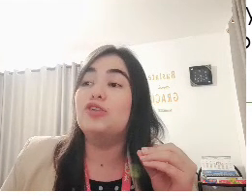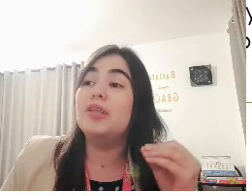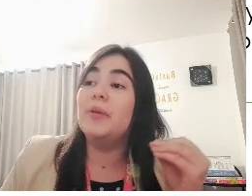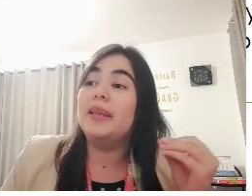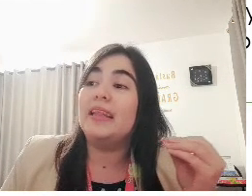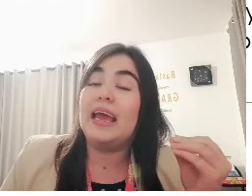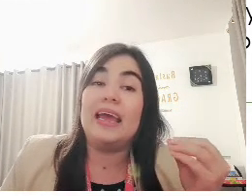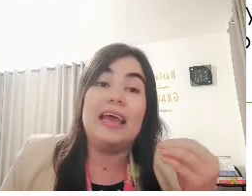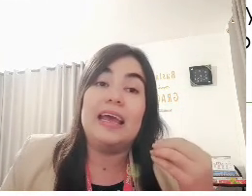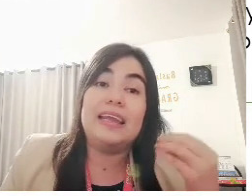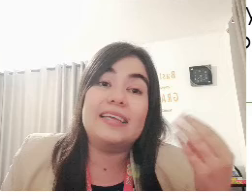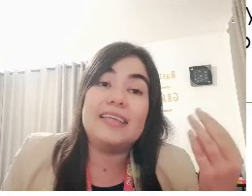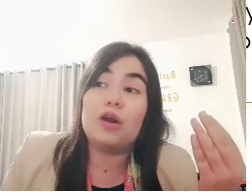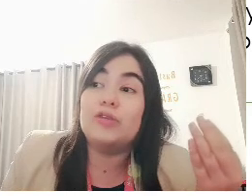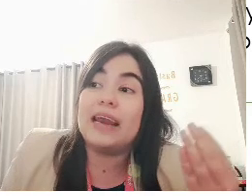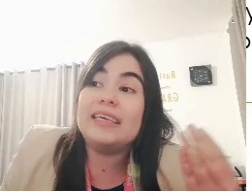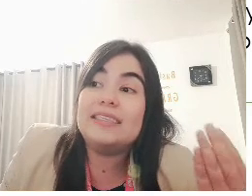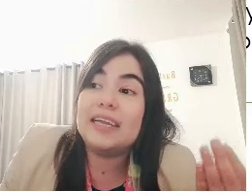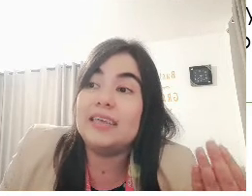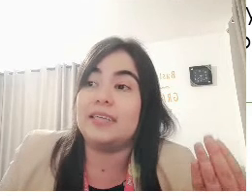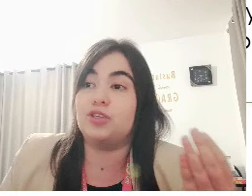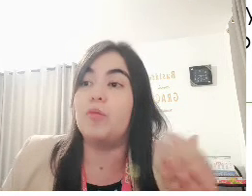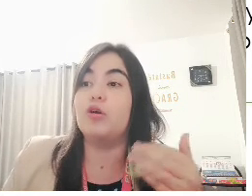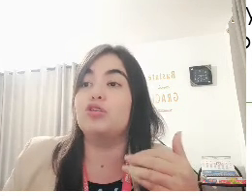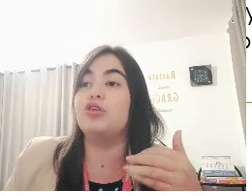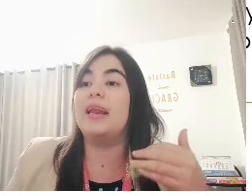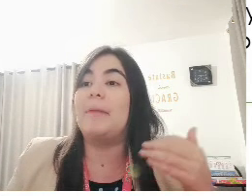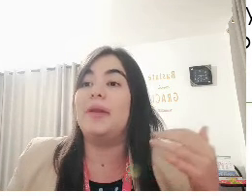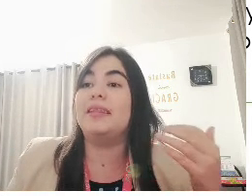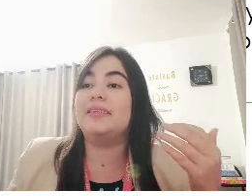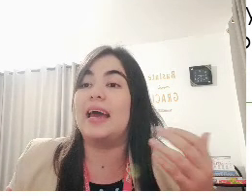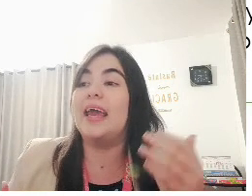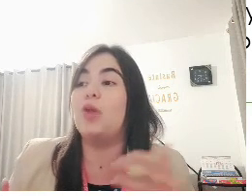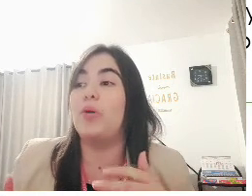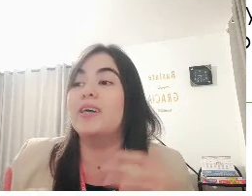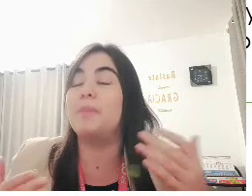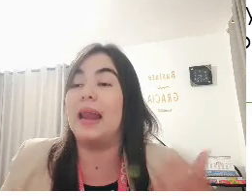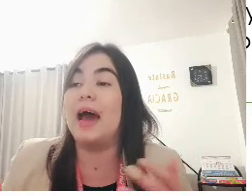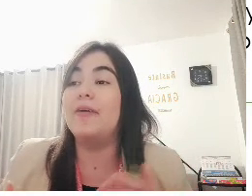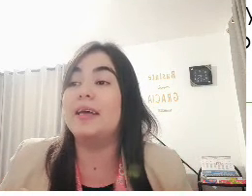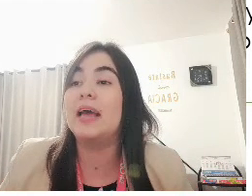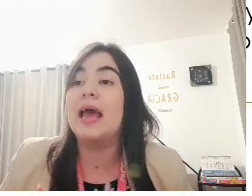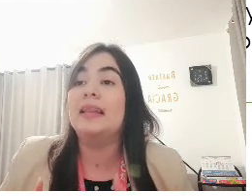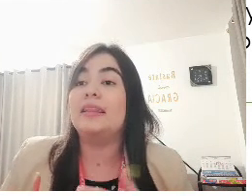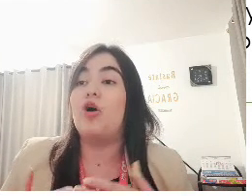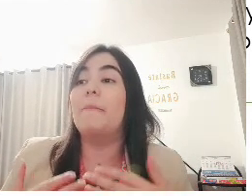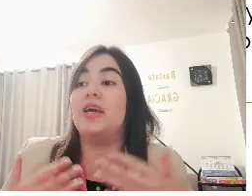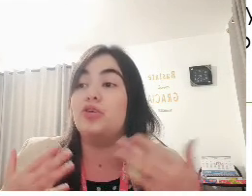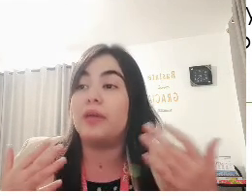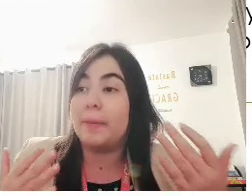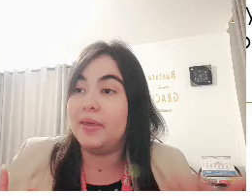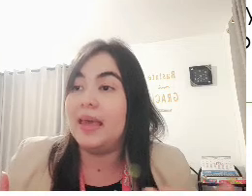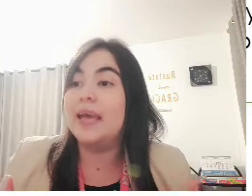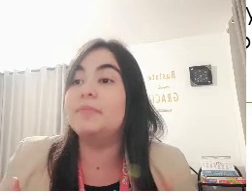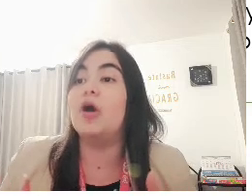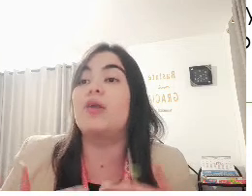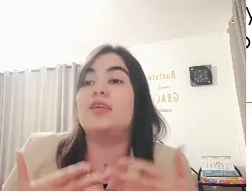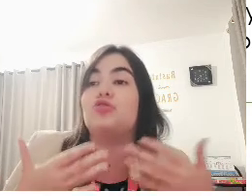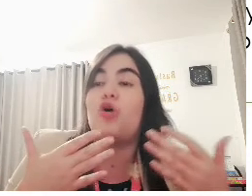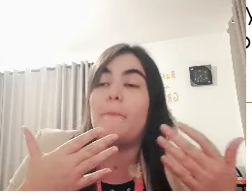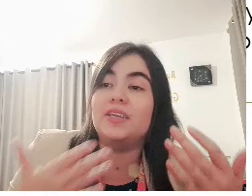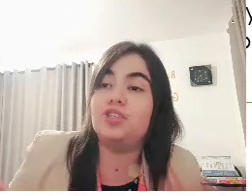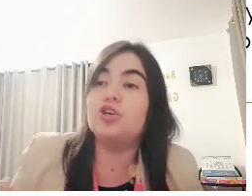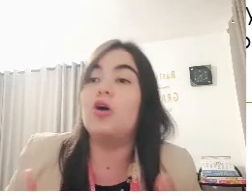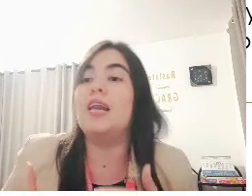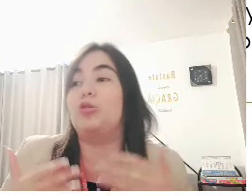Así que ellos deben desarrollar destrezas, como lo son el aprendizaje de nuevas palabras, con mayor rapidez, mejorar